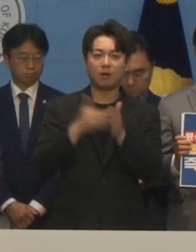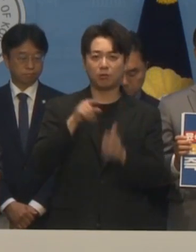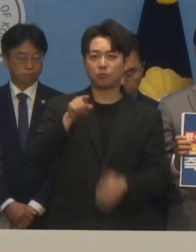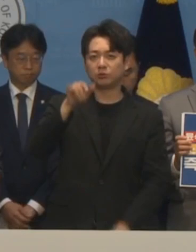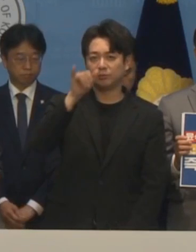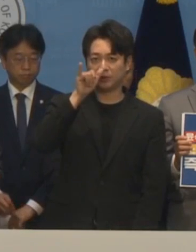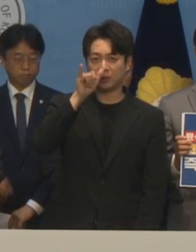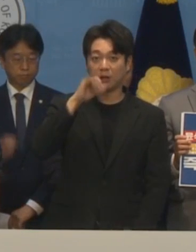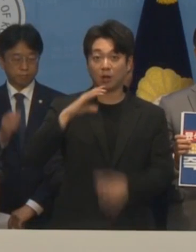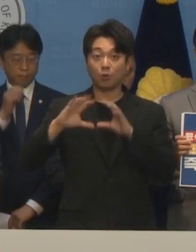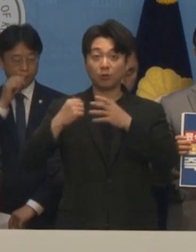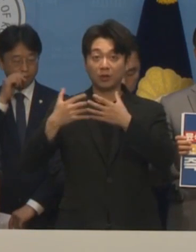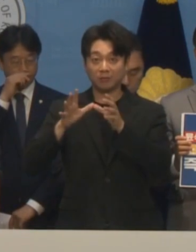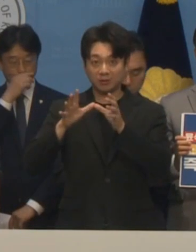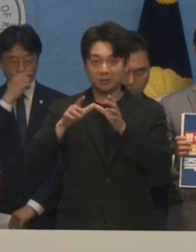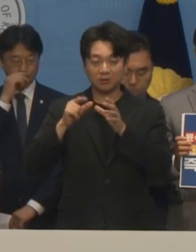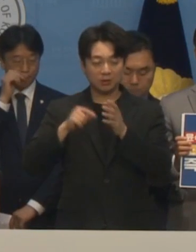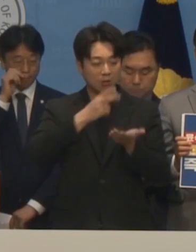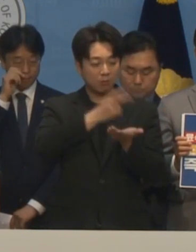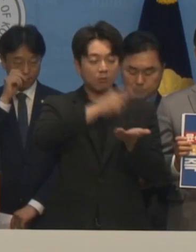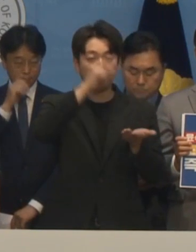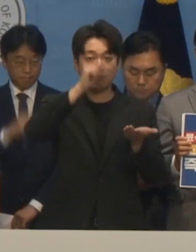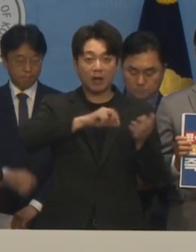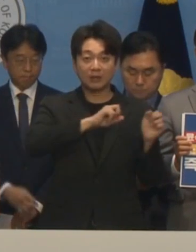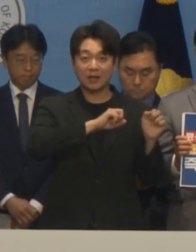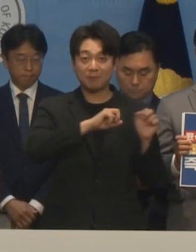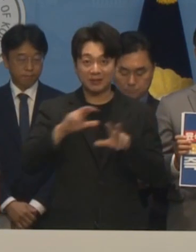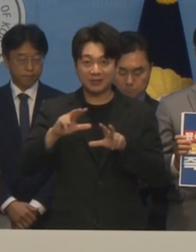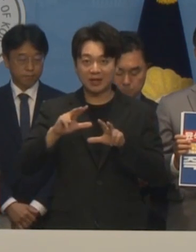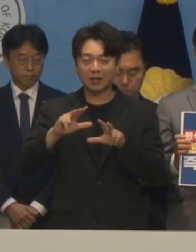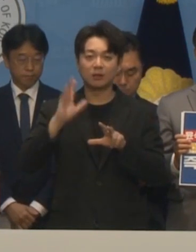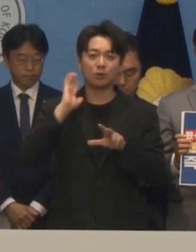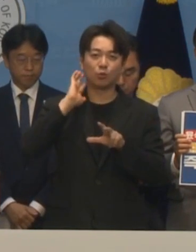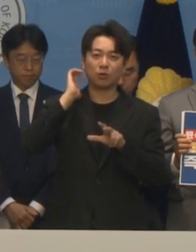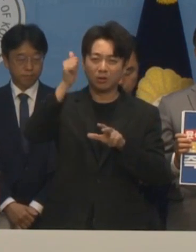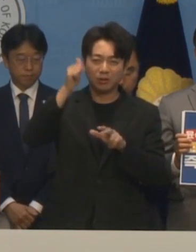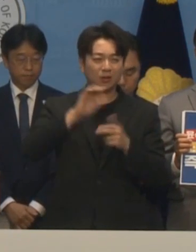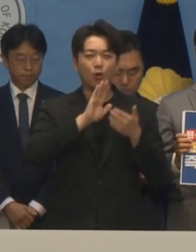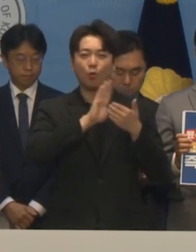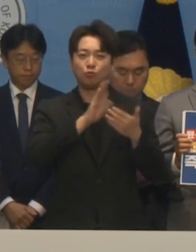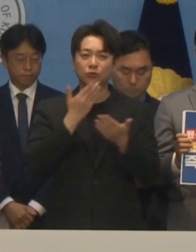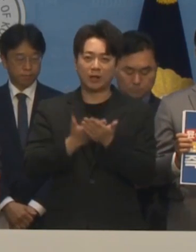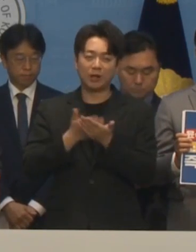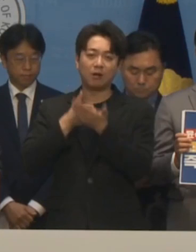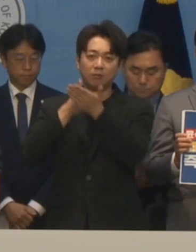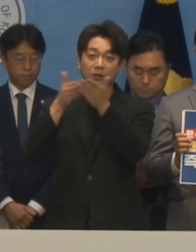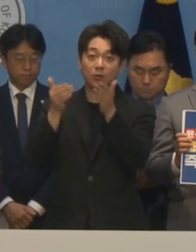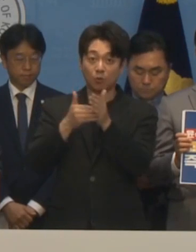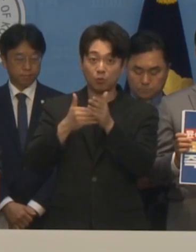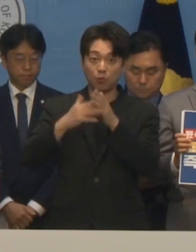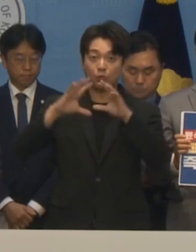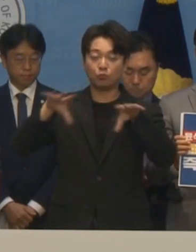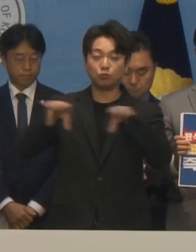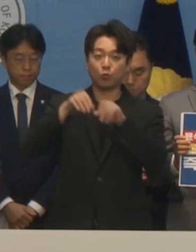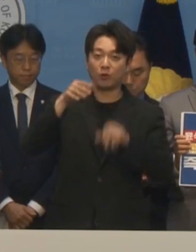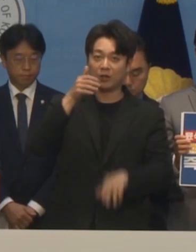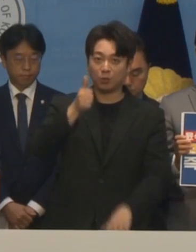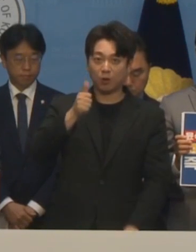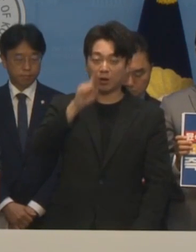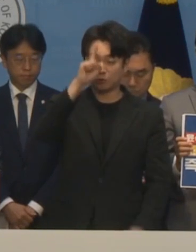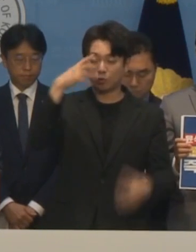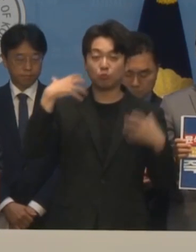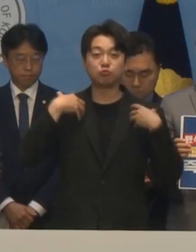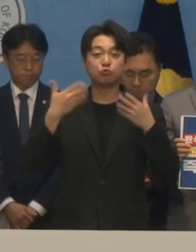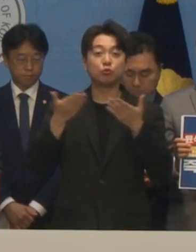여당은 곧바로 대통령에게 제2요구권 행사를 건의했고, 고용노동부 장관과 국무총리는